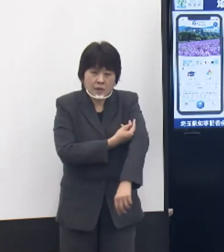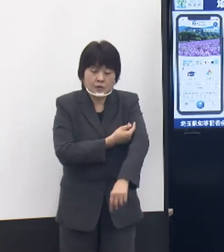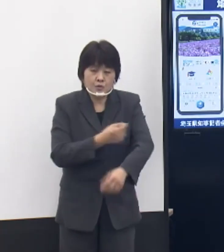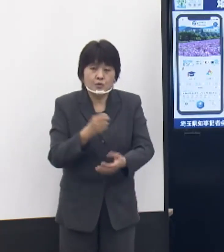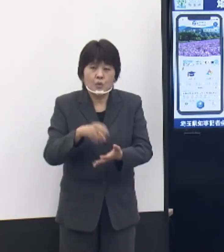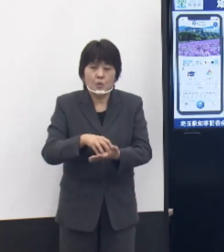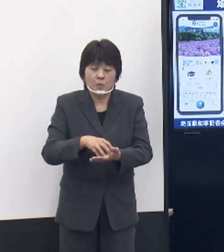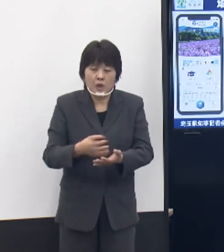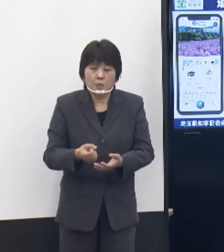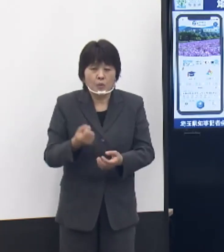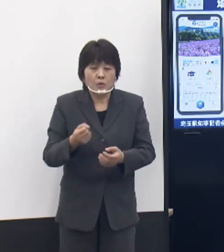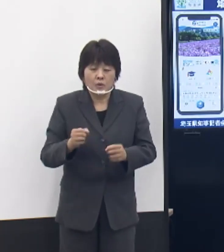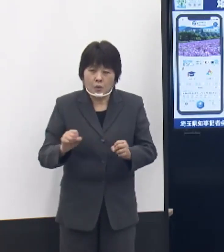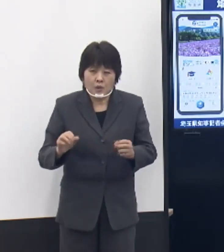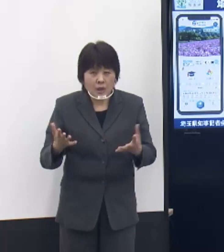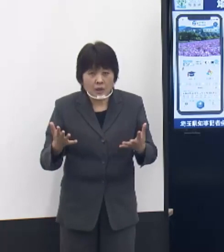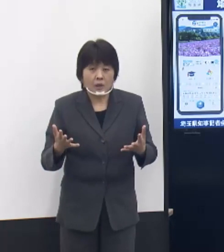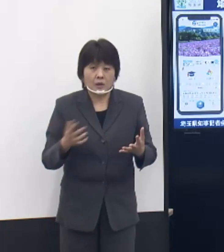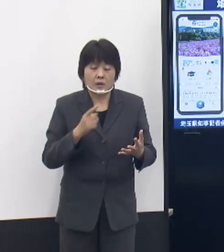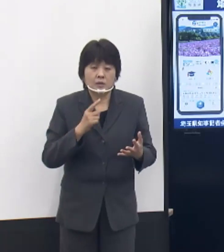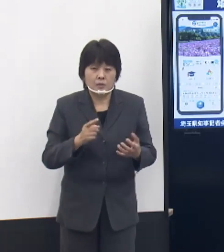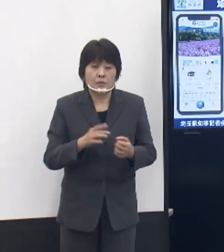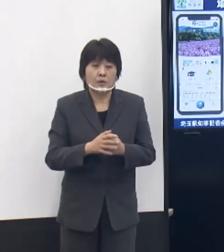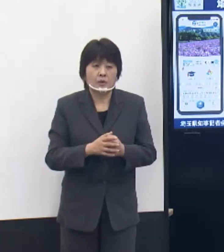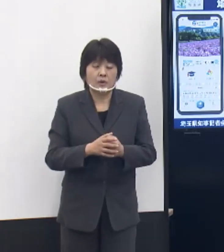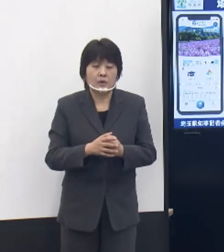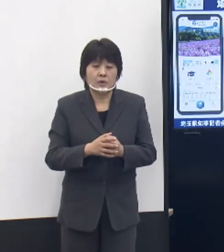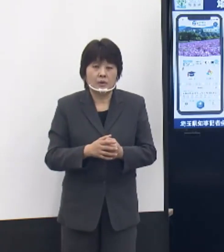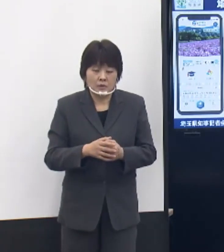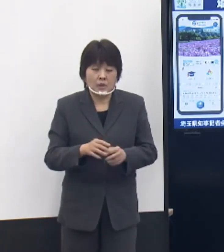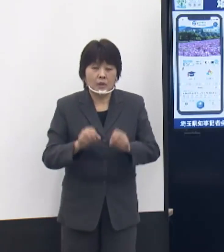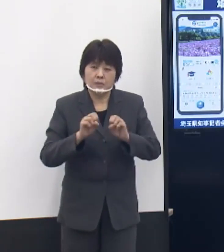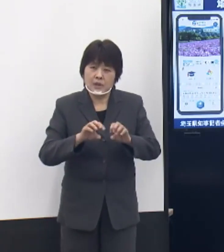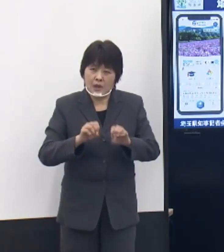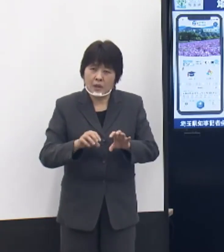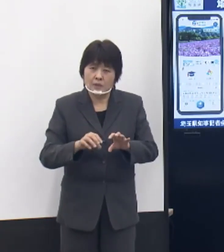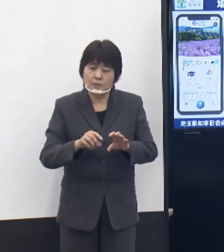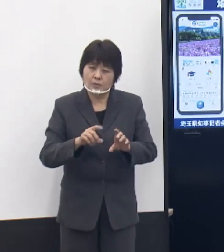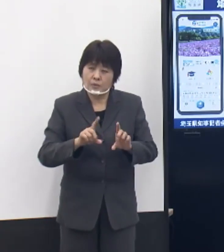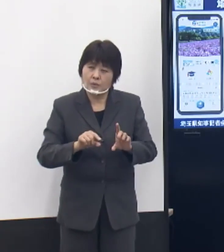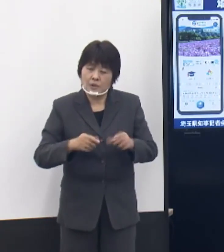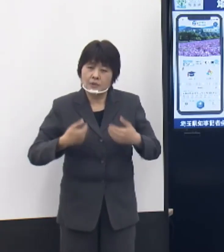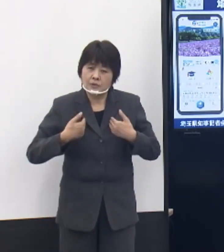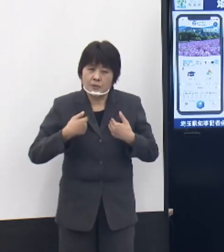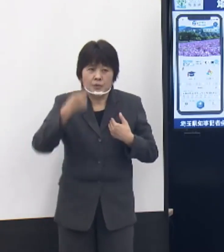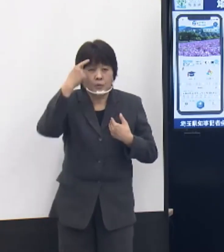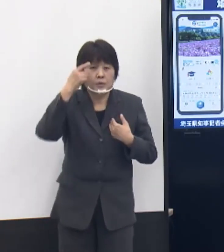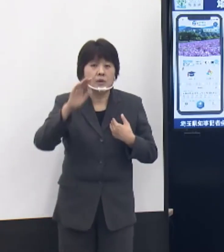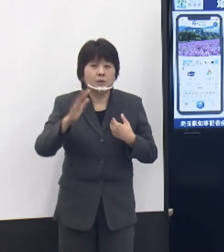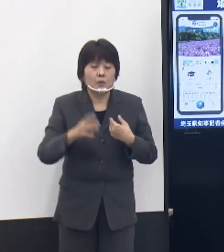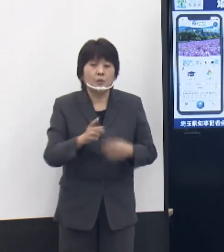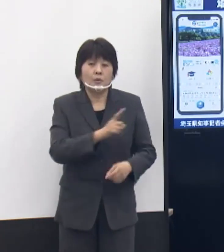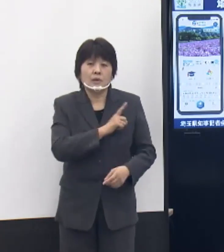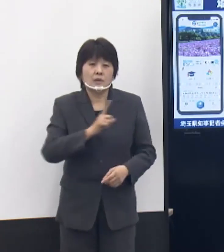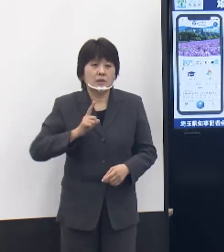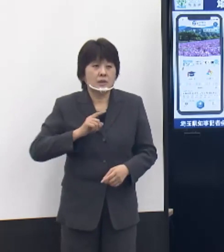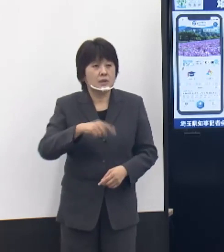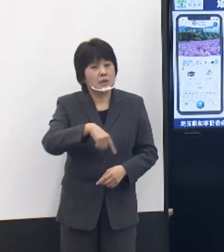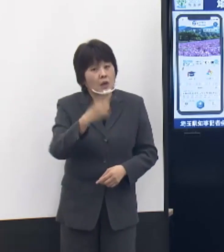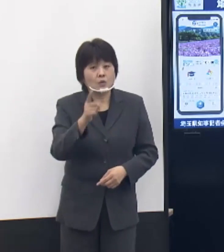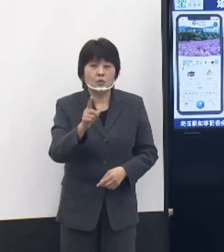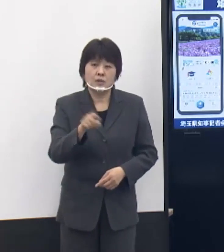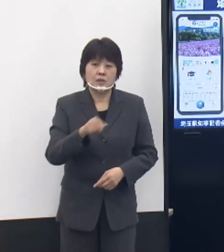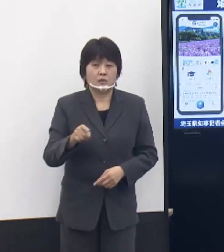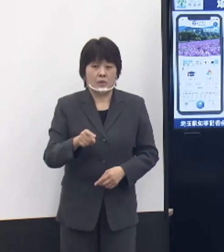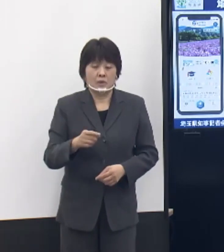んですね。だからその意味では PR の度合いが強いと思っていたところ、要するに1日100人ぐらいの方が